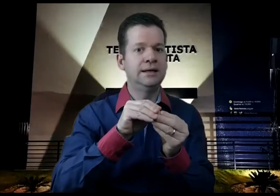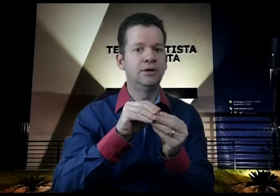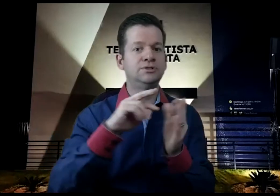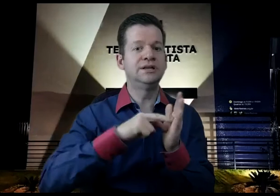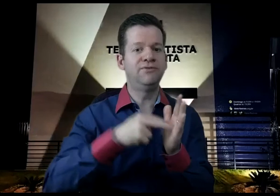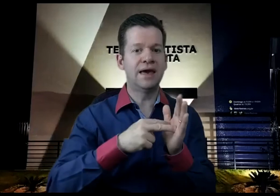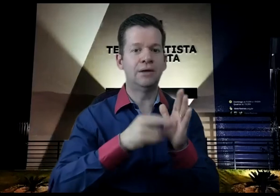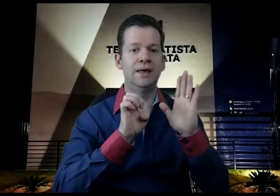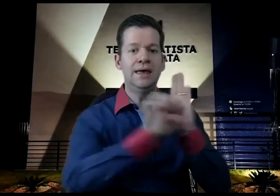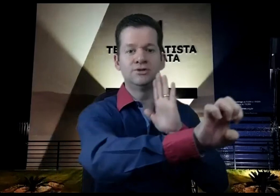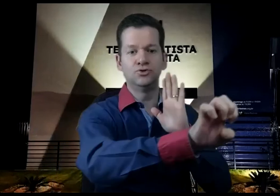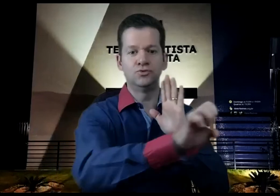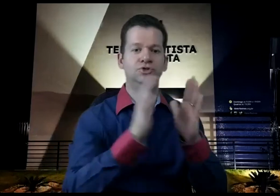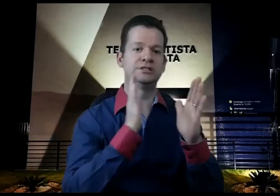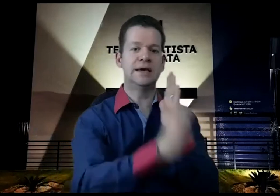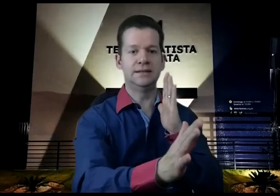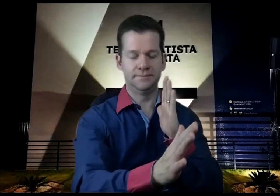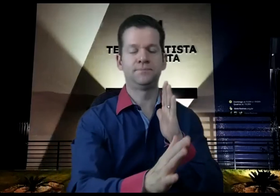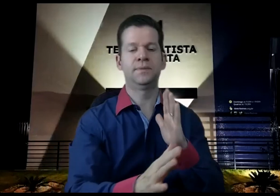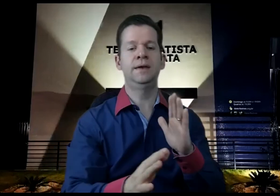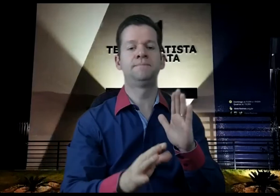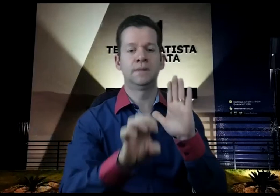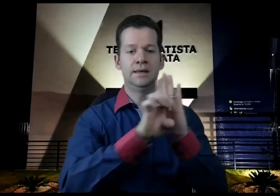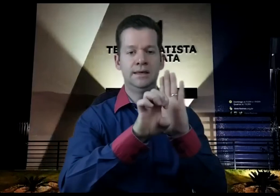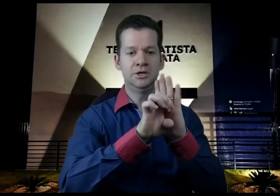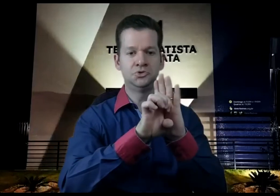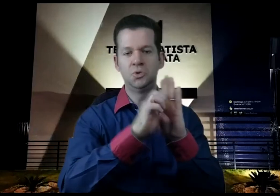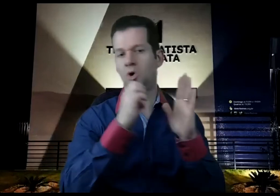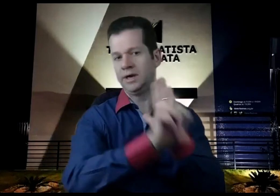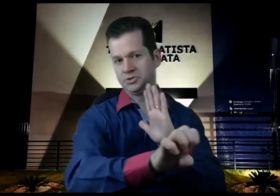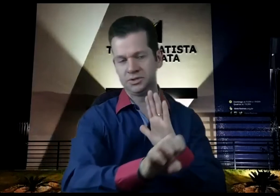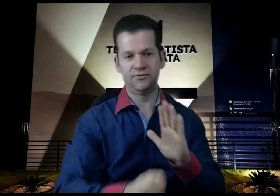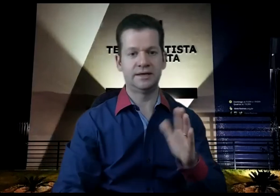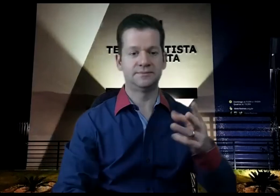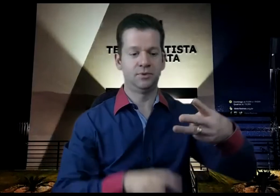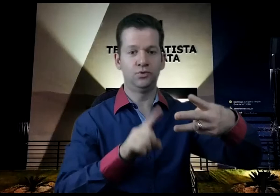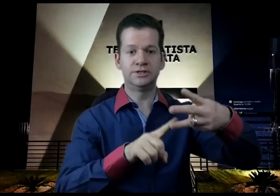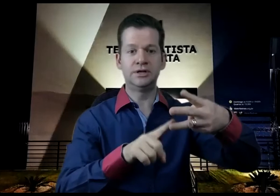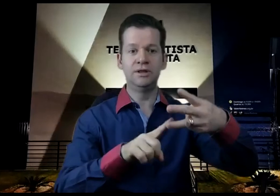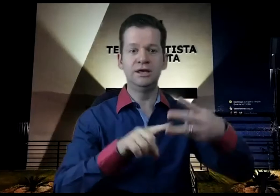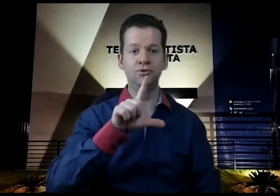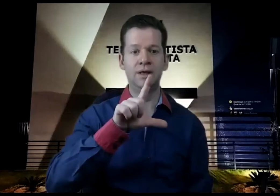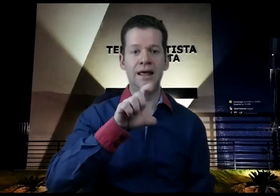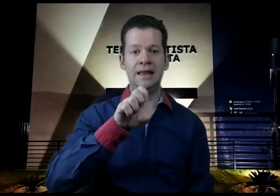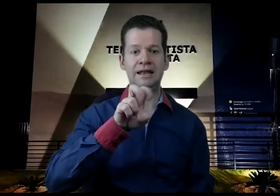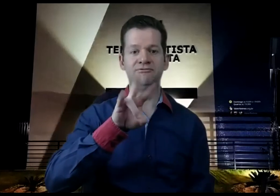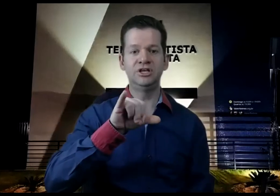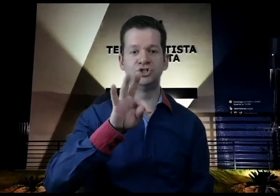o significado, Êxodo, de saída, ok? Êxodo ou Êxodo, tanto faz. O terceiro livro,